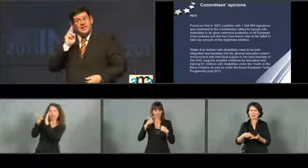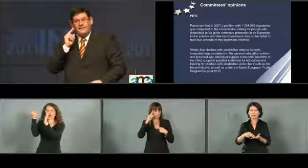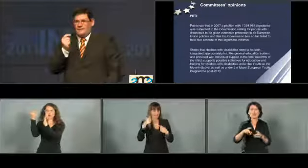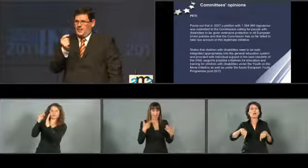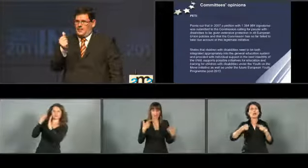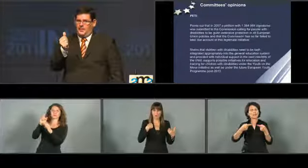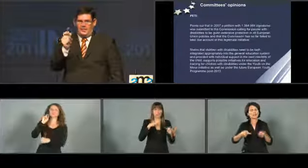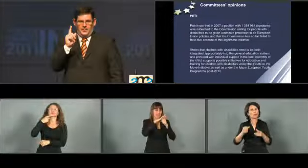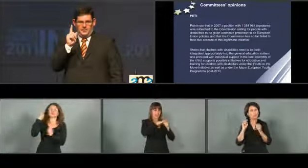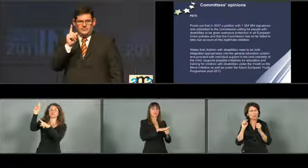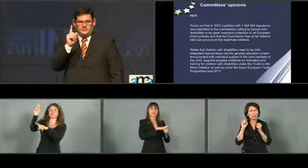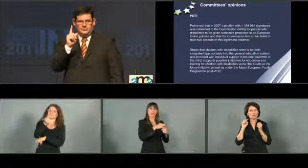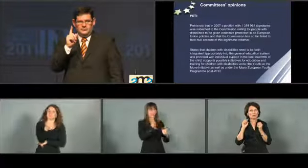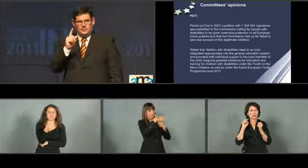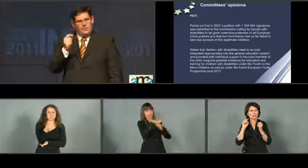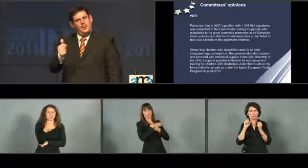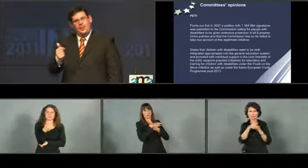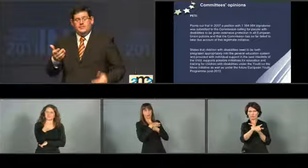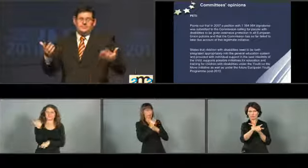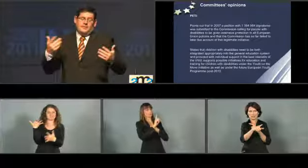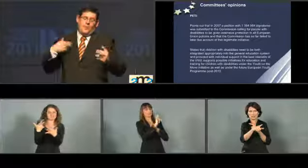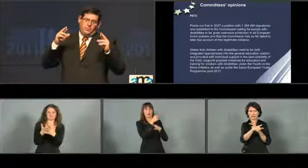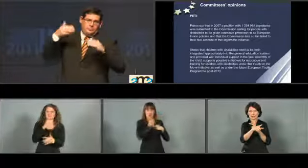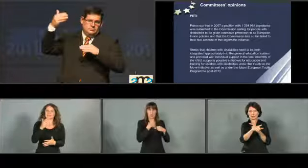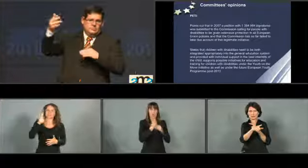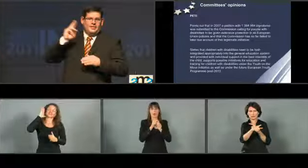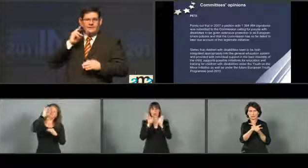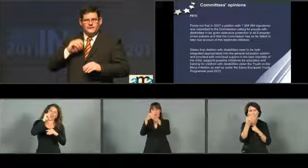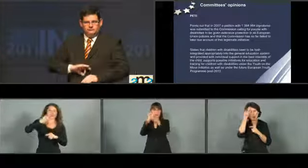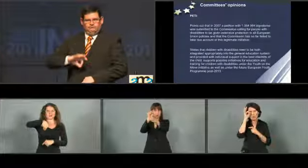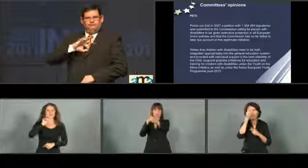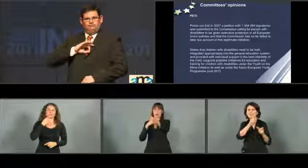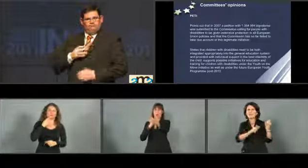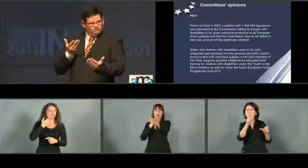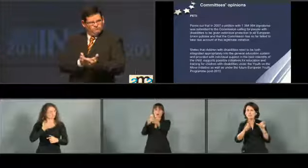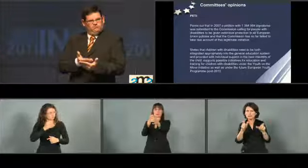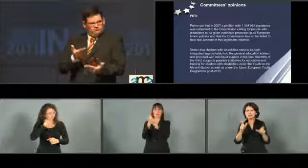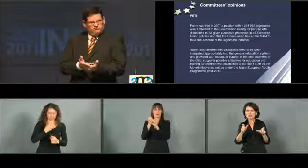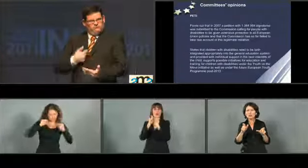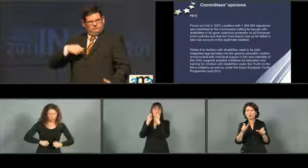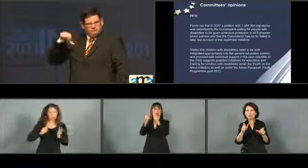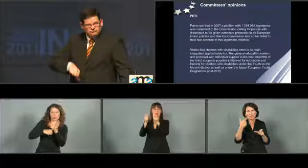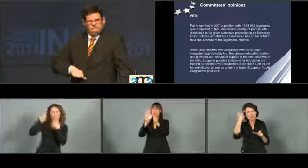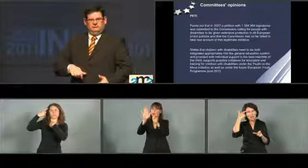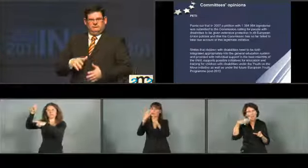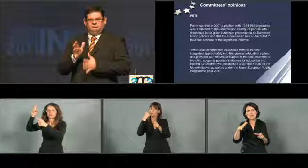pour faire prendre conscience aux gens de ce qu'il faut changer. Très peu de sourds,